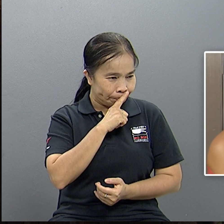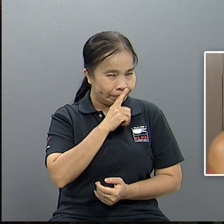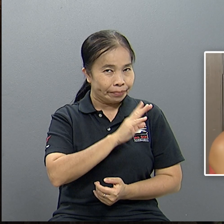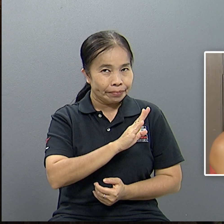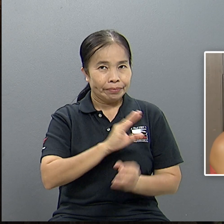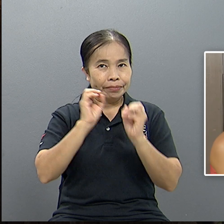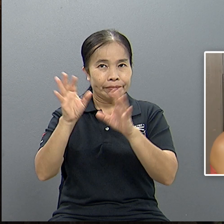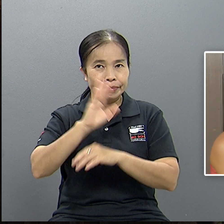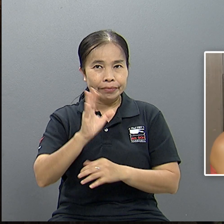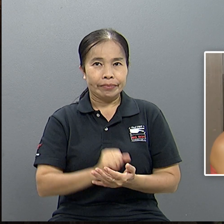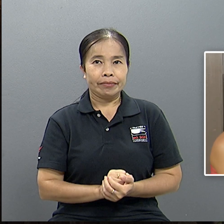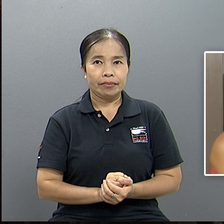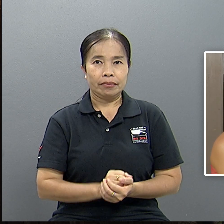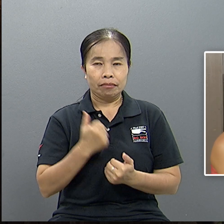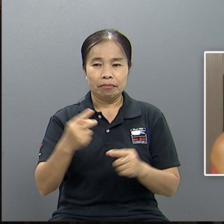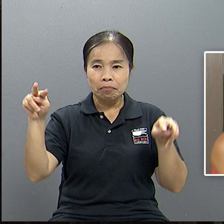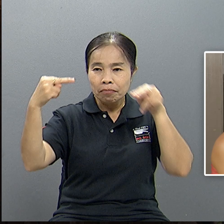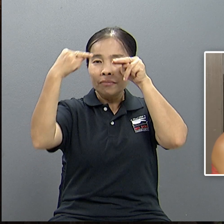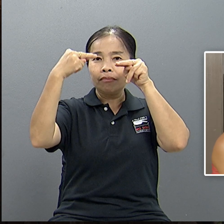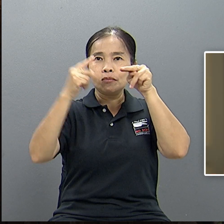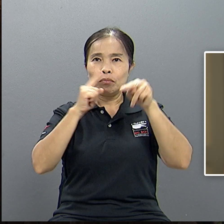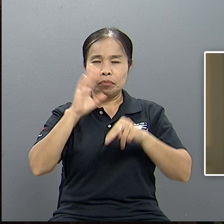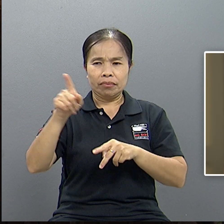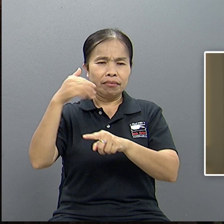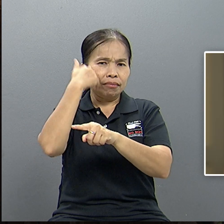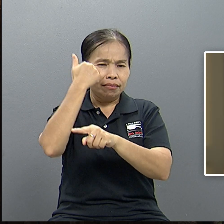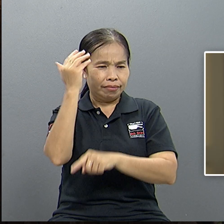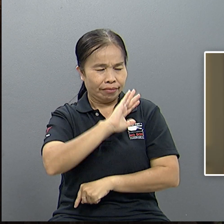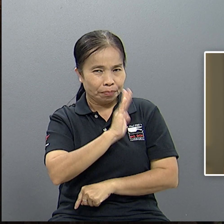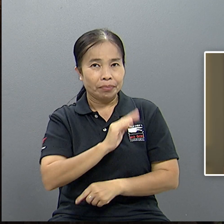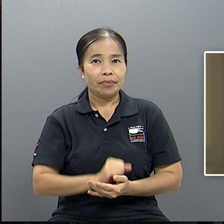พูดต่อหน้าเด็กแบบนั้นเด็กมันอายแย